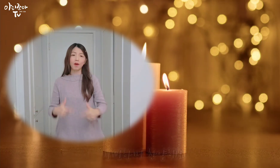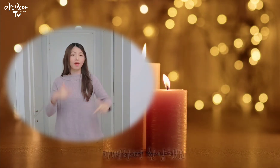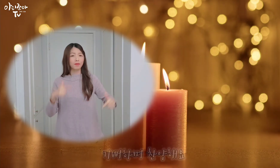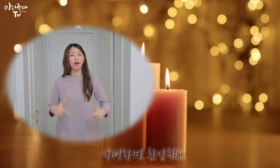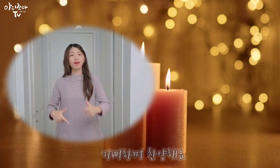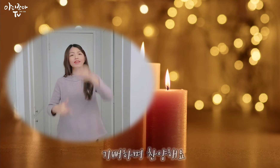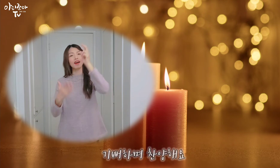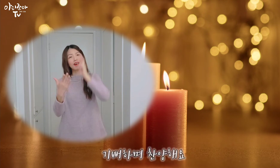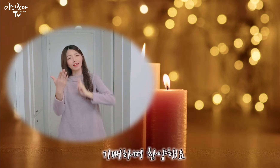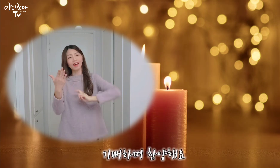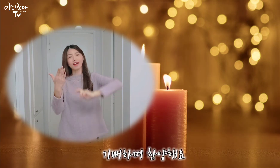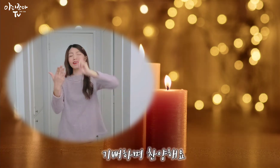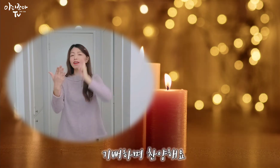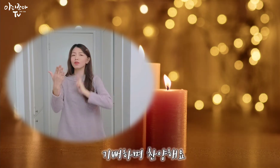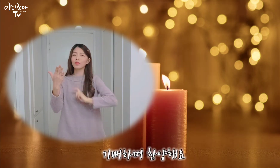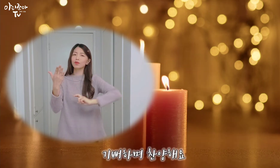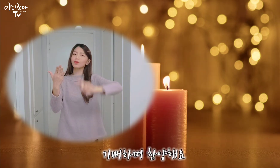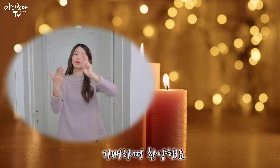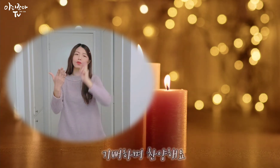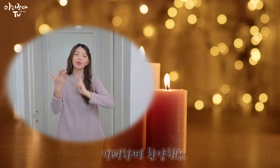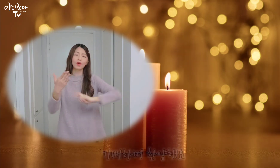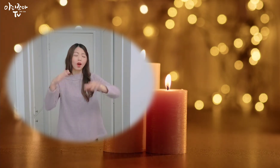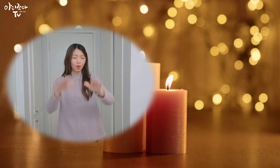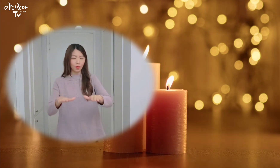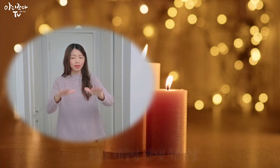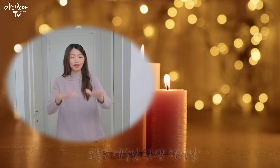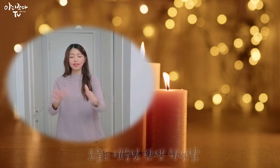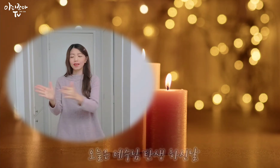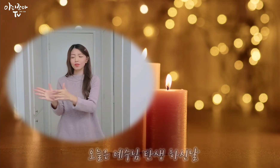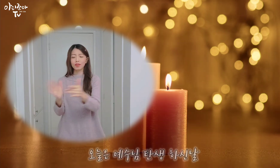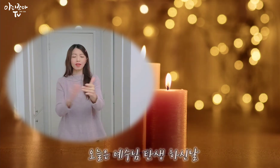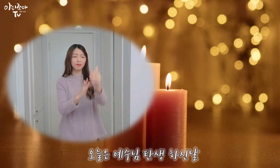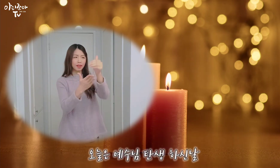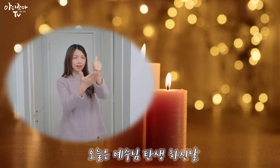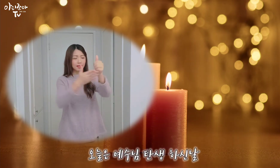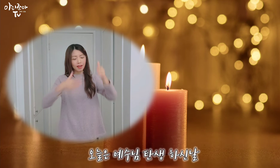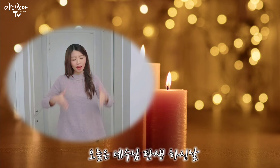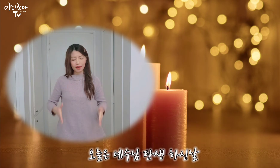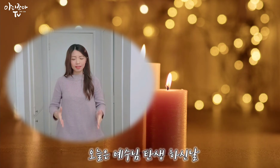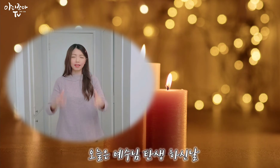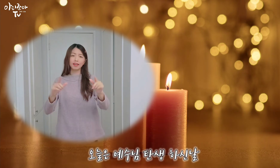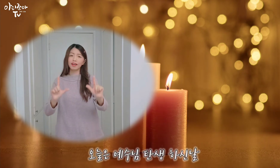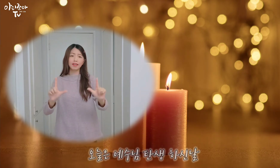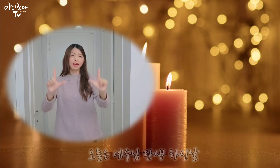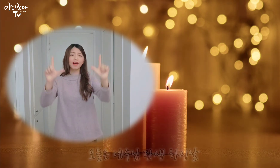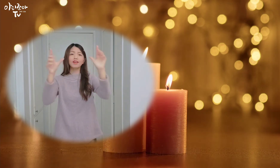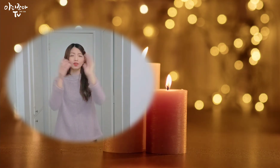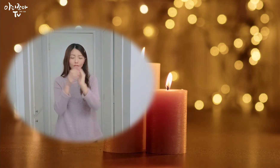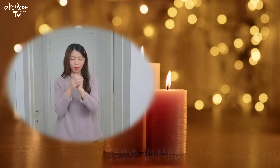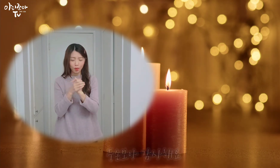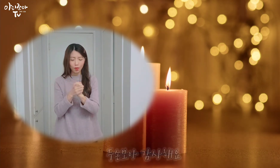기뻐하며 찬양해요 오늘은 예수님 탄생하신